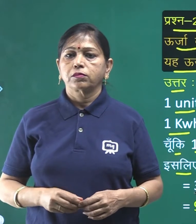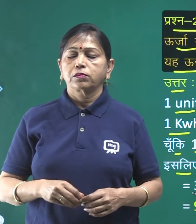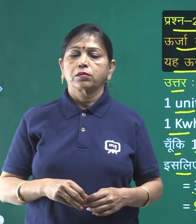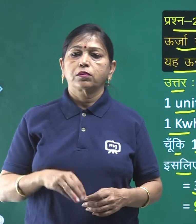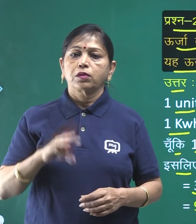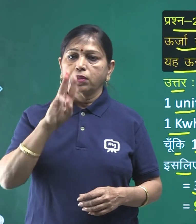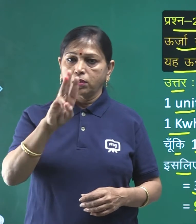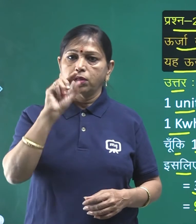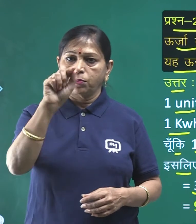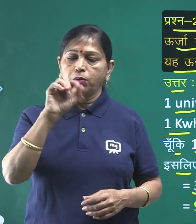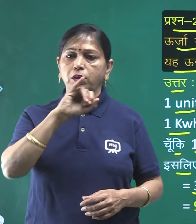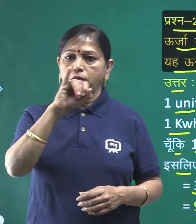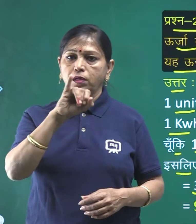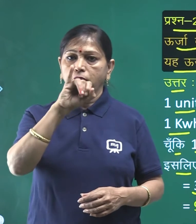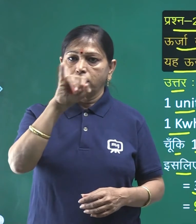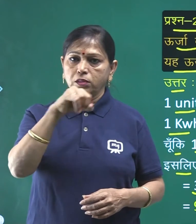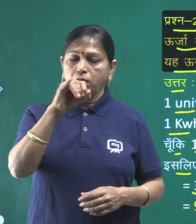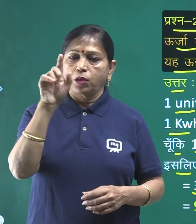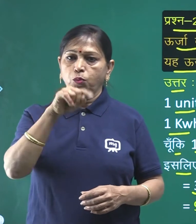3.6 गुणा